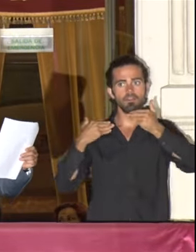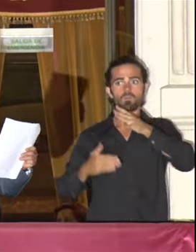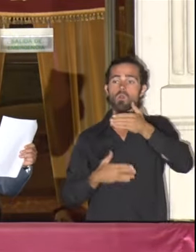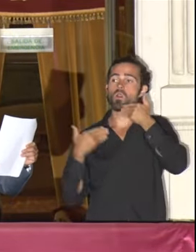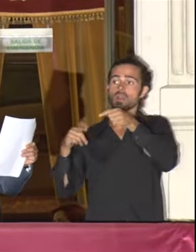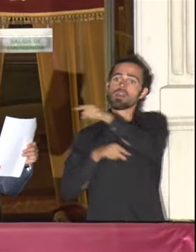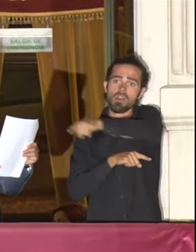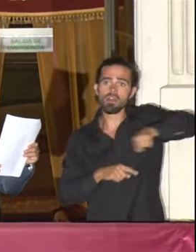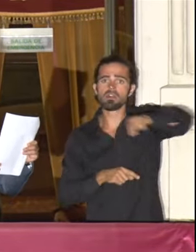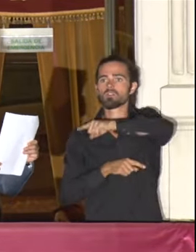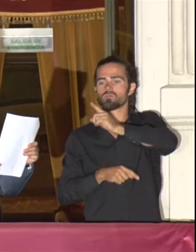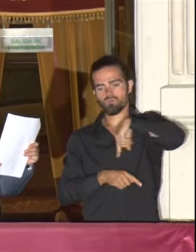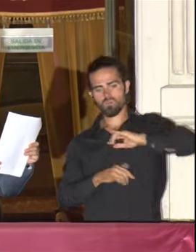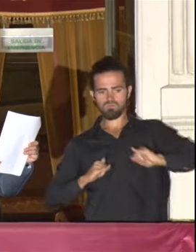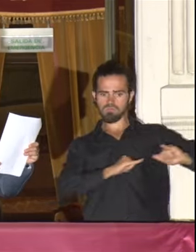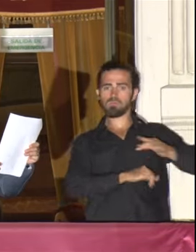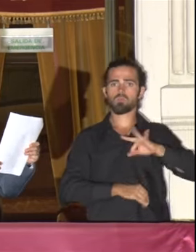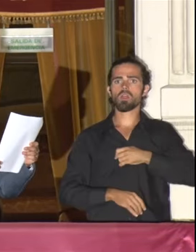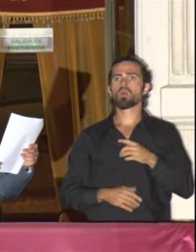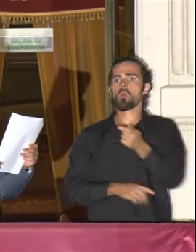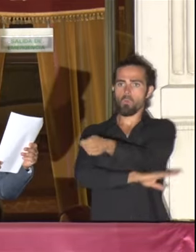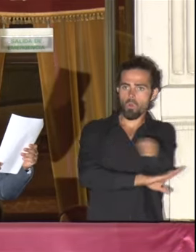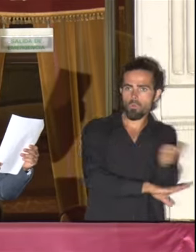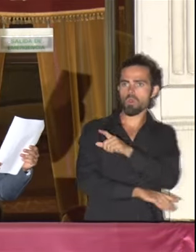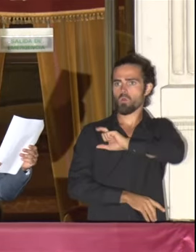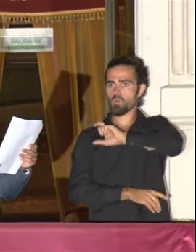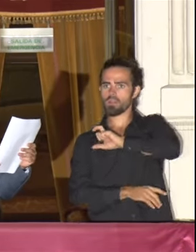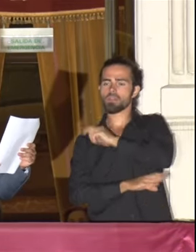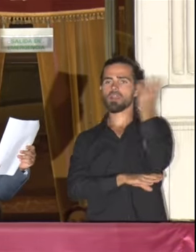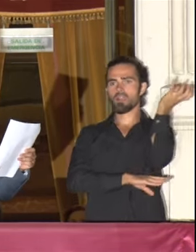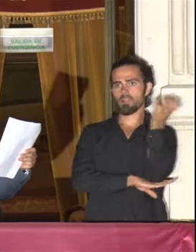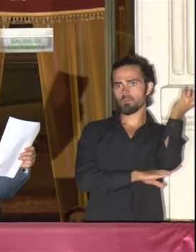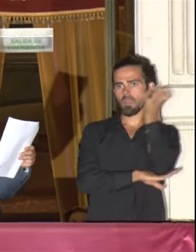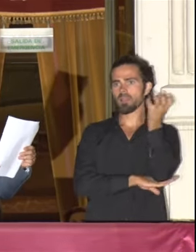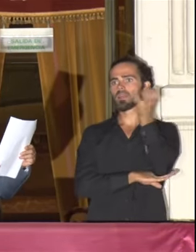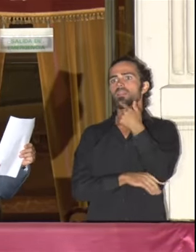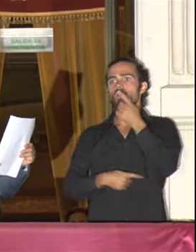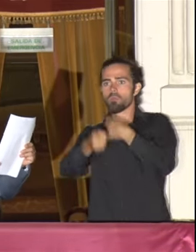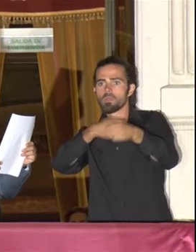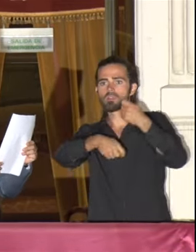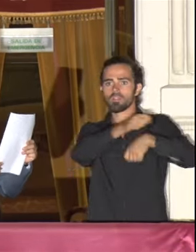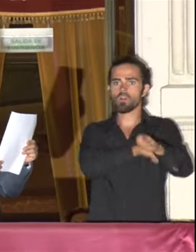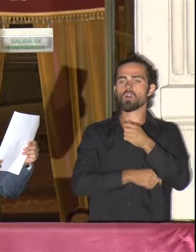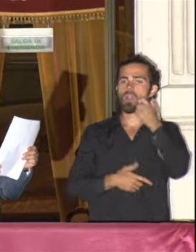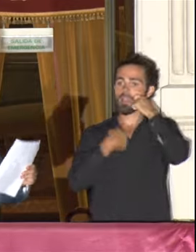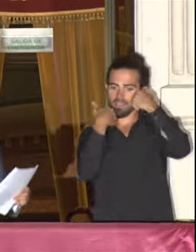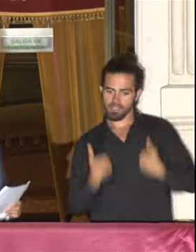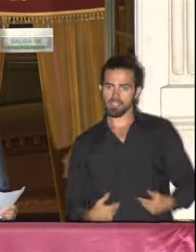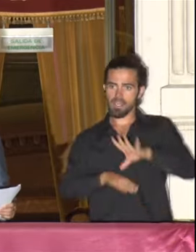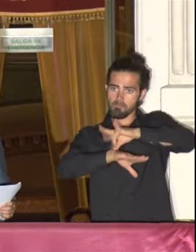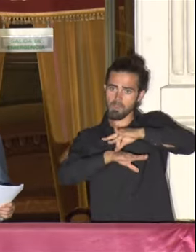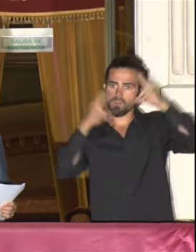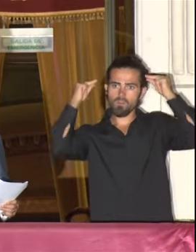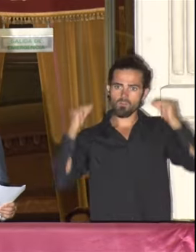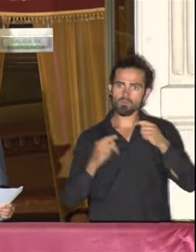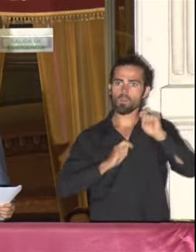Pues bomberos, policías, camareros, cocineros, feriantes, médicos, sanitarios, periodistas y tantos que hacéis posible